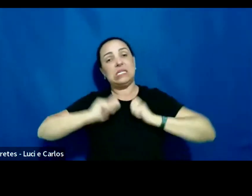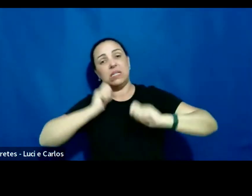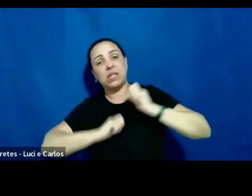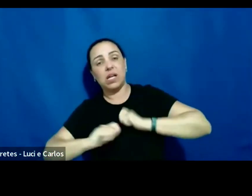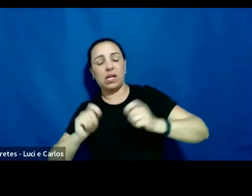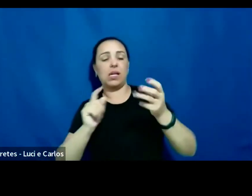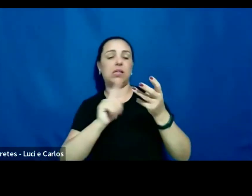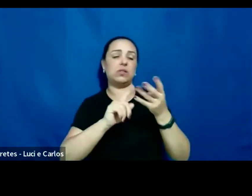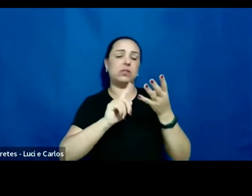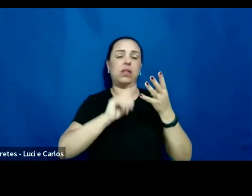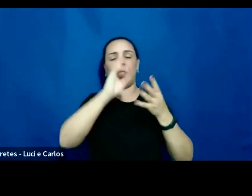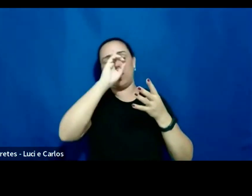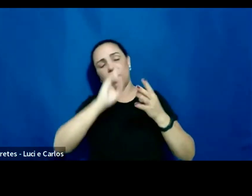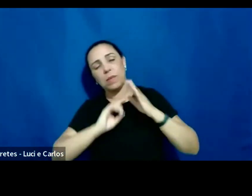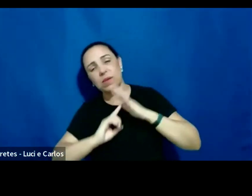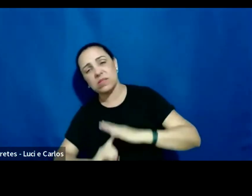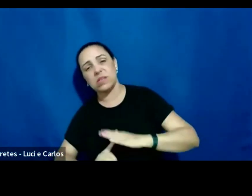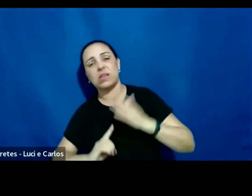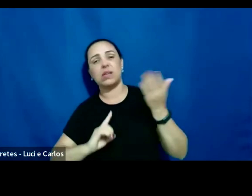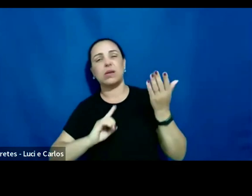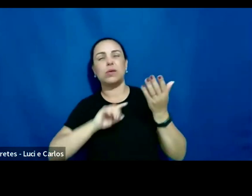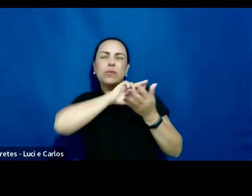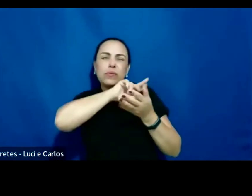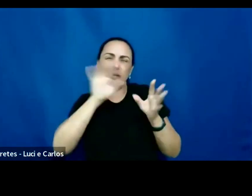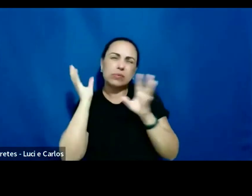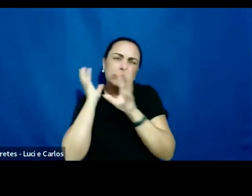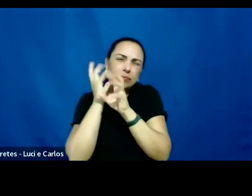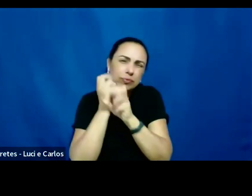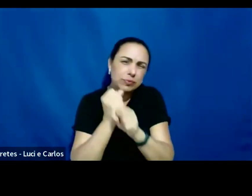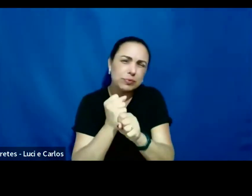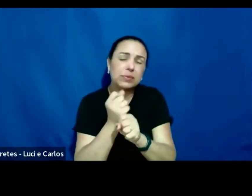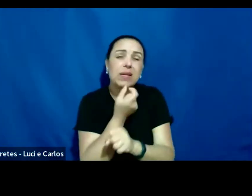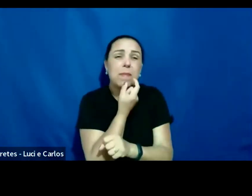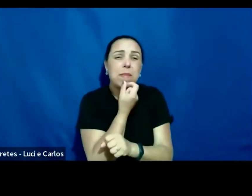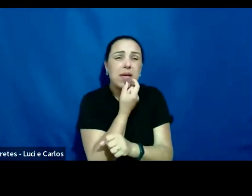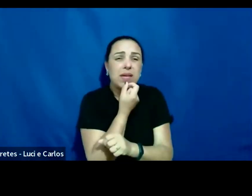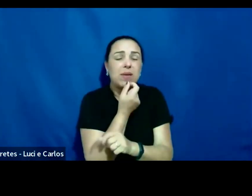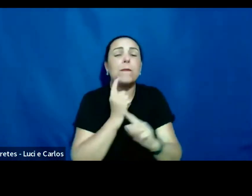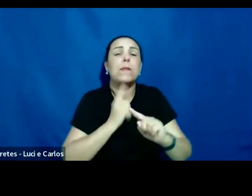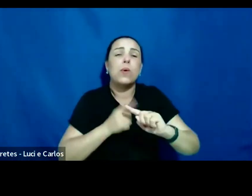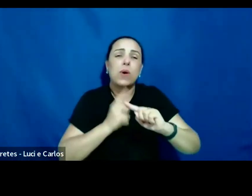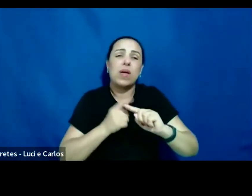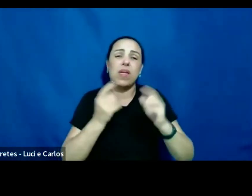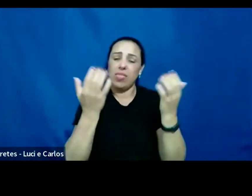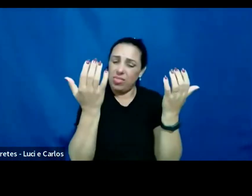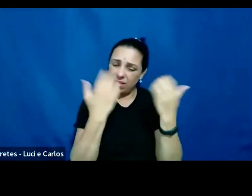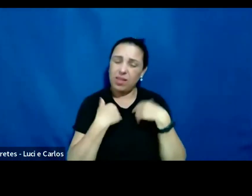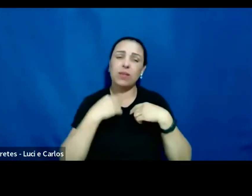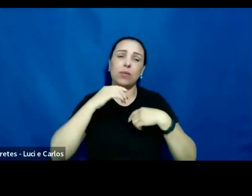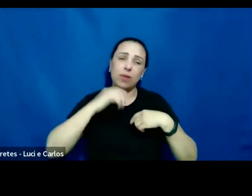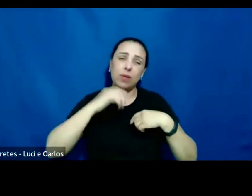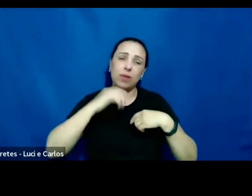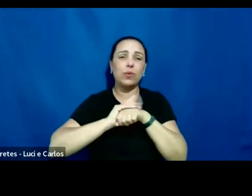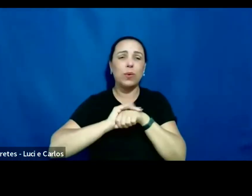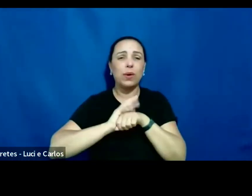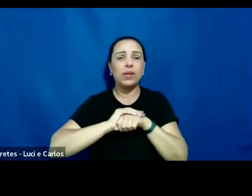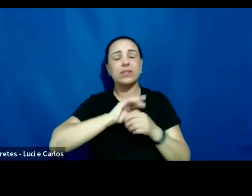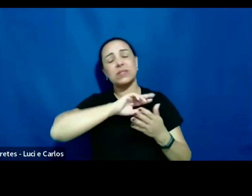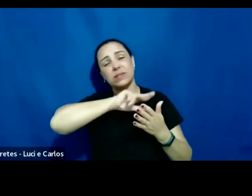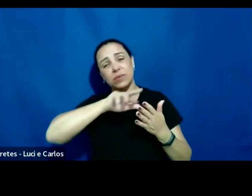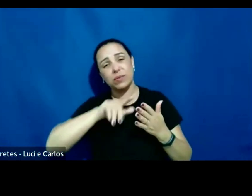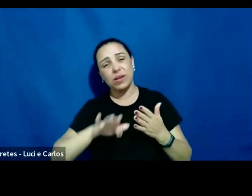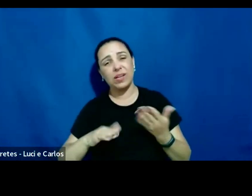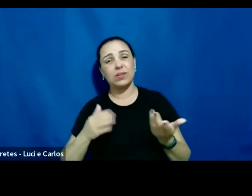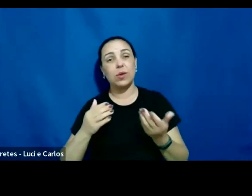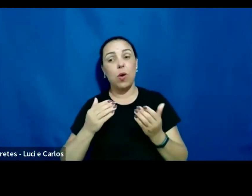outro para depressão, e vai juntando. Pode ver que as pessoas têm vários medicamentos. E o medicamento, ele é um